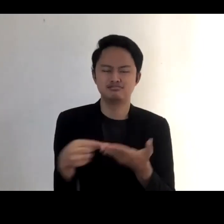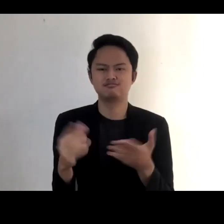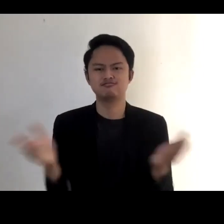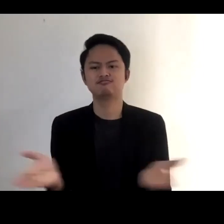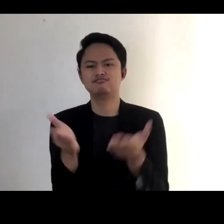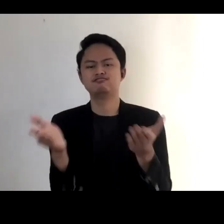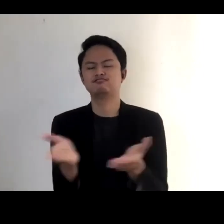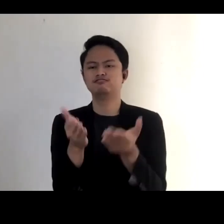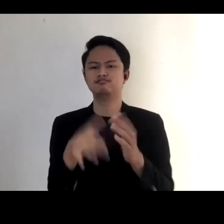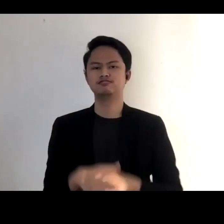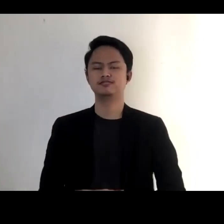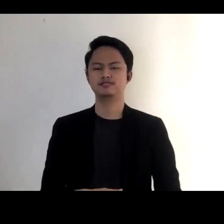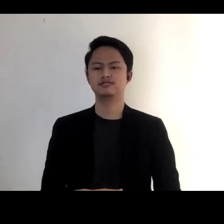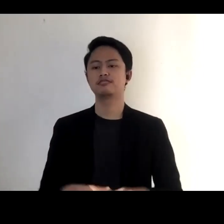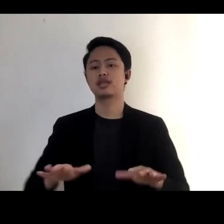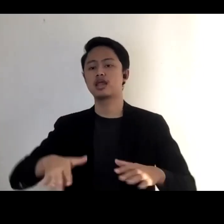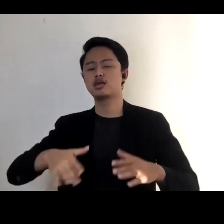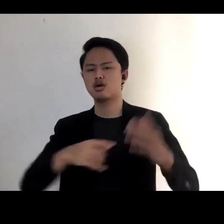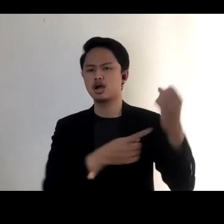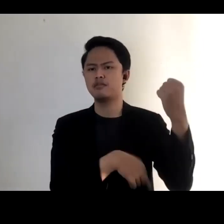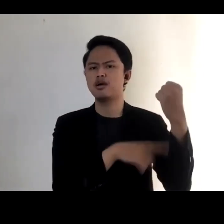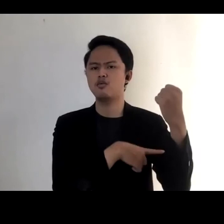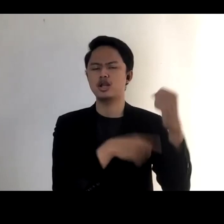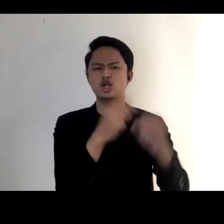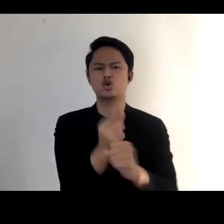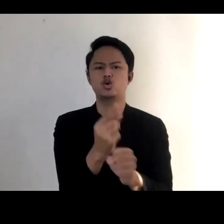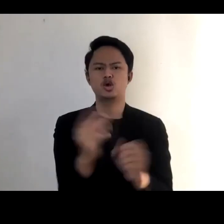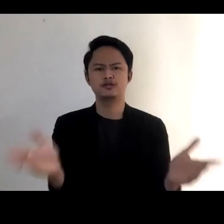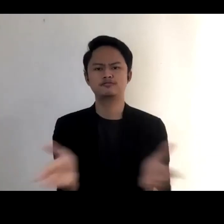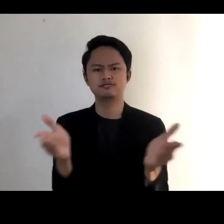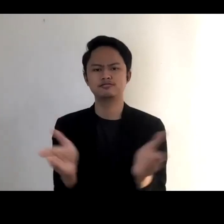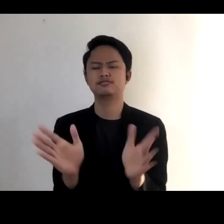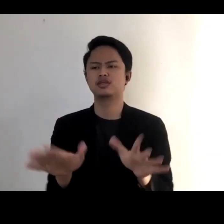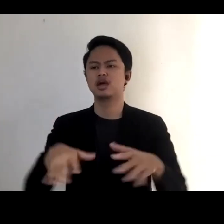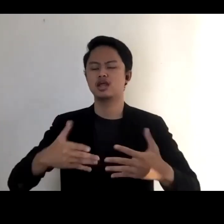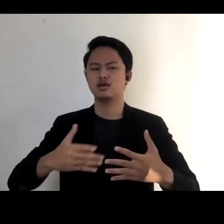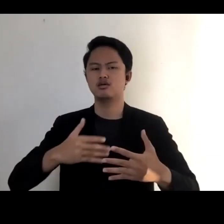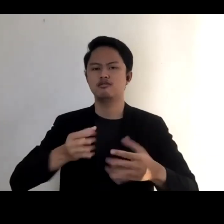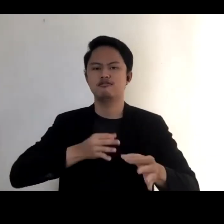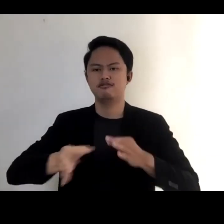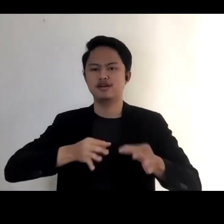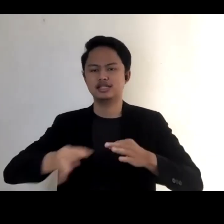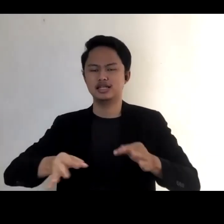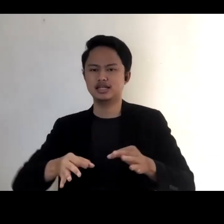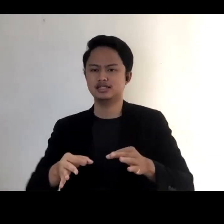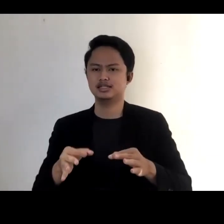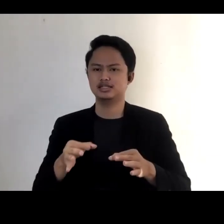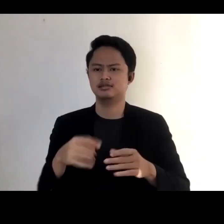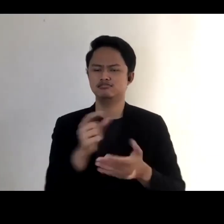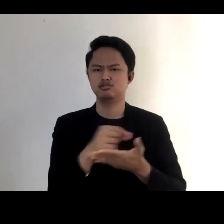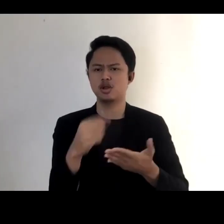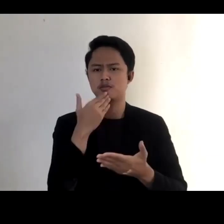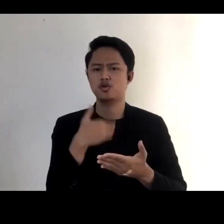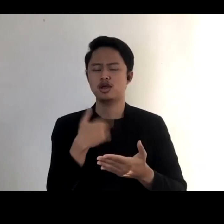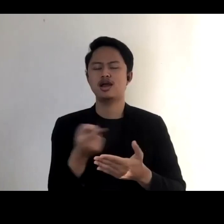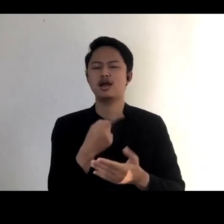meningkatkan capacity building kawan-kawan guru, dan mendorong pemanfaatan fasilitas sarana yang dimiliki oleh sekolah. Kami